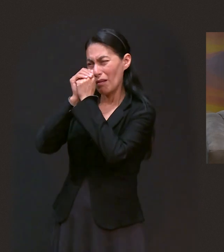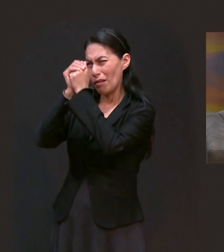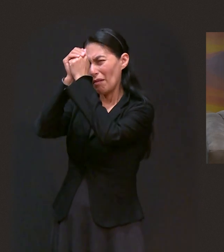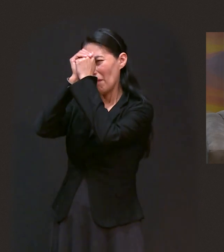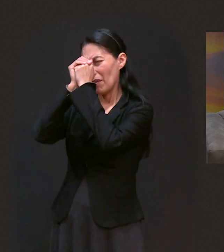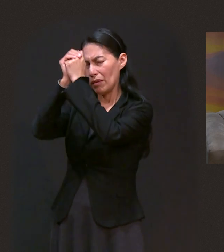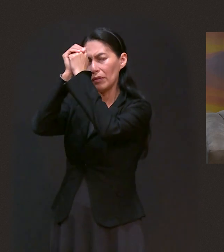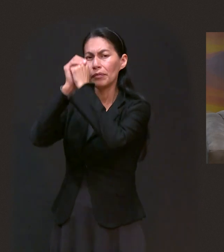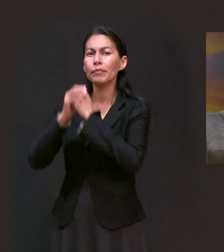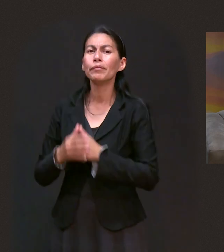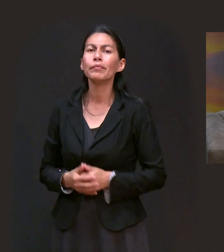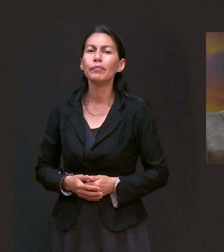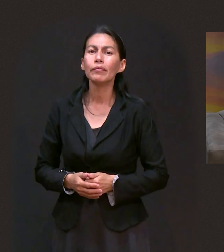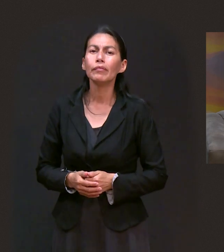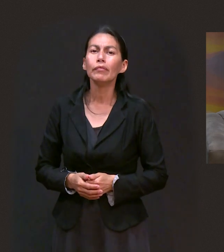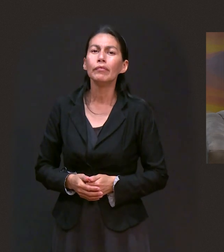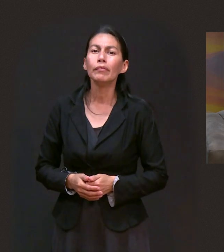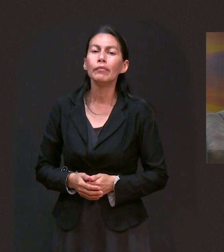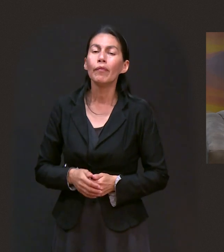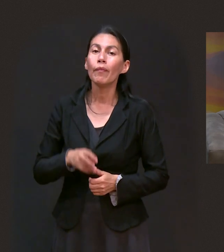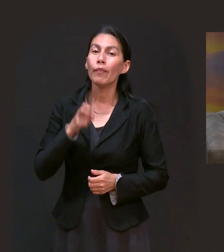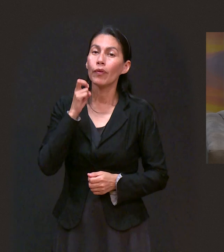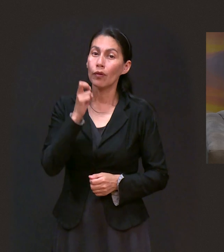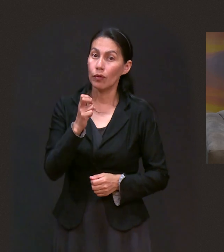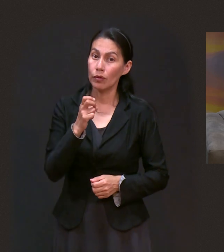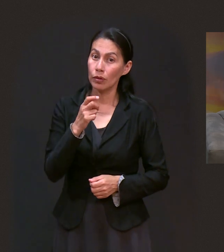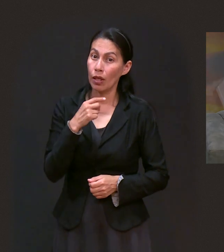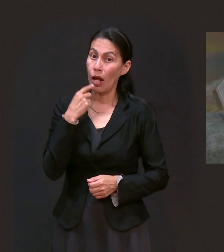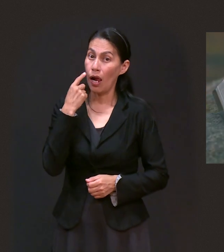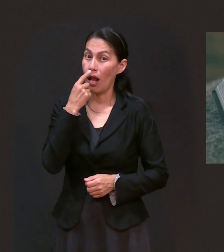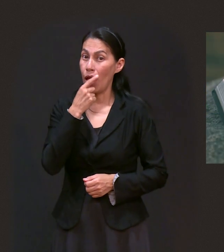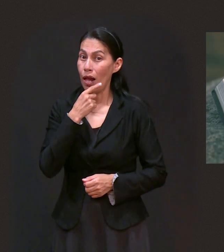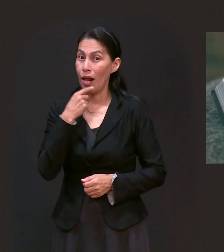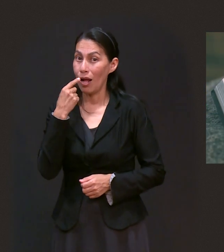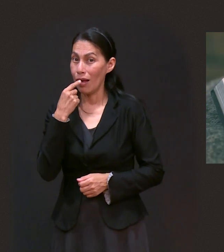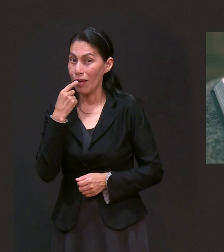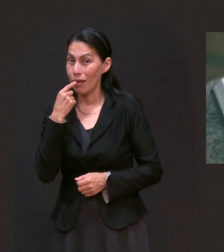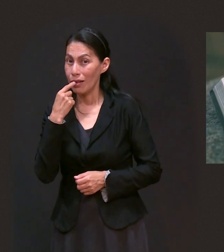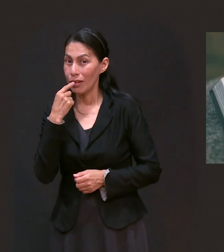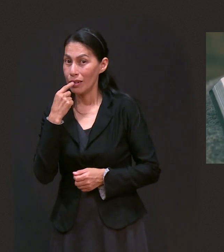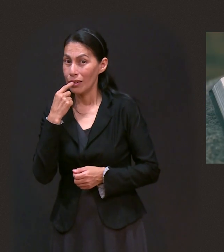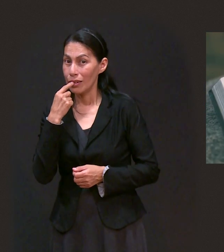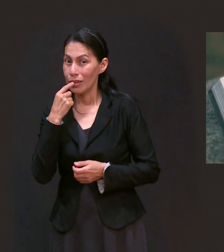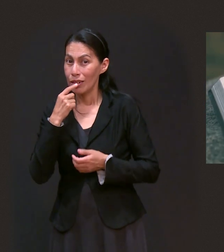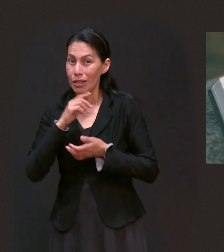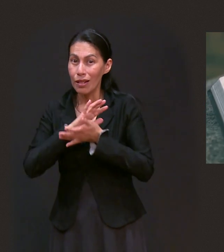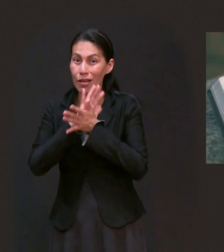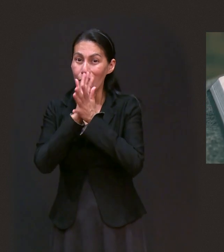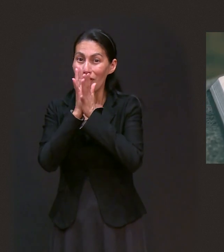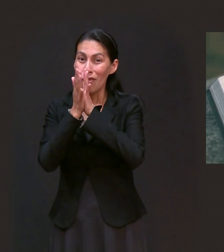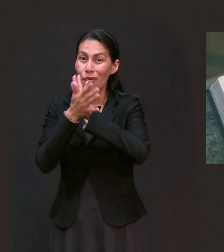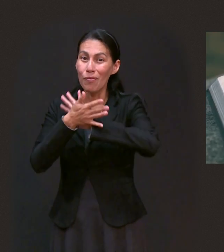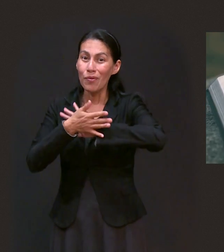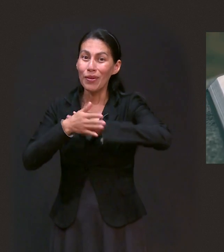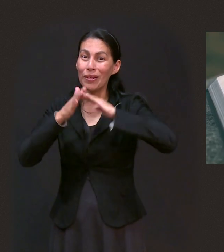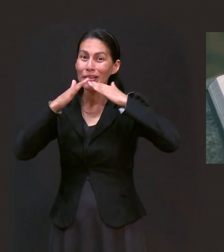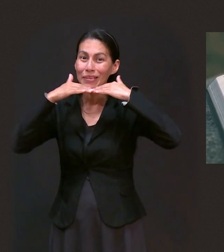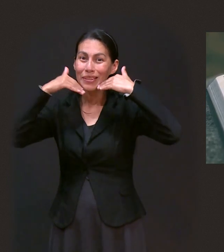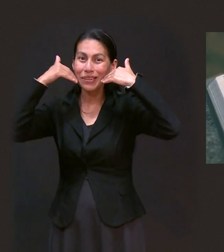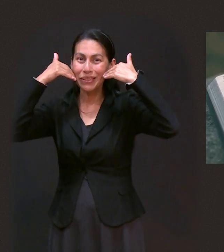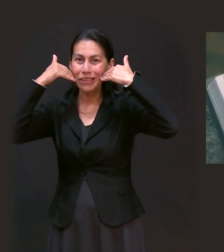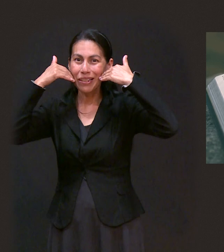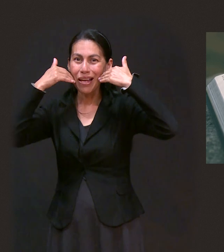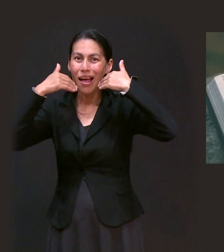alabarlo y recordar esto entonces nuestra boca se llenó de risa y